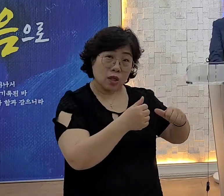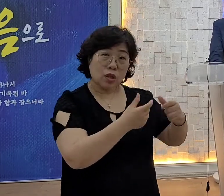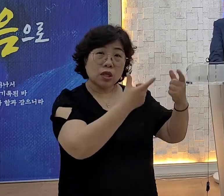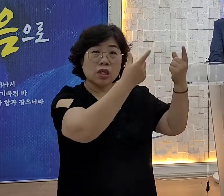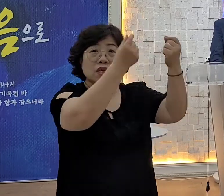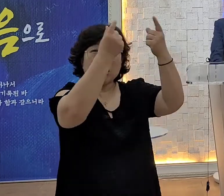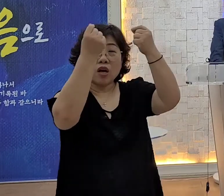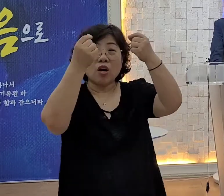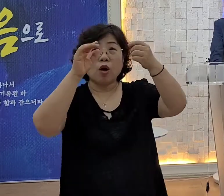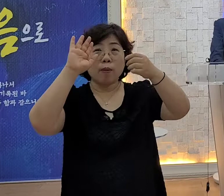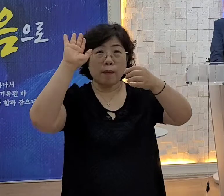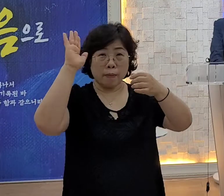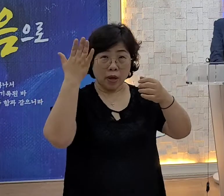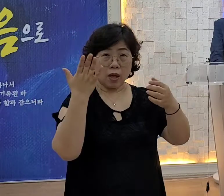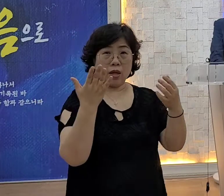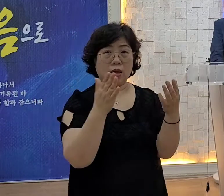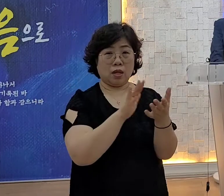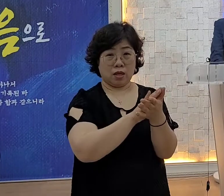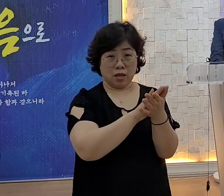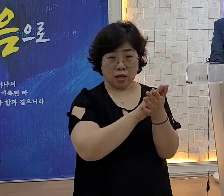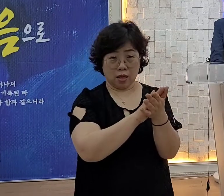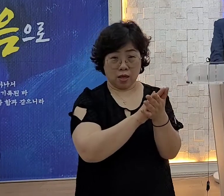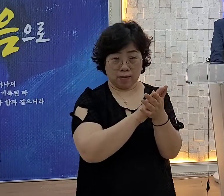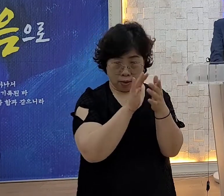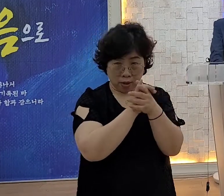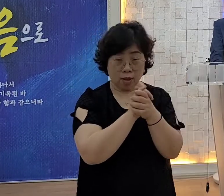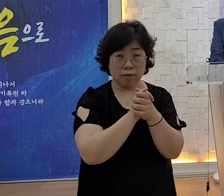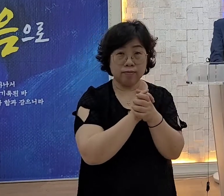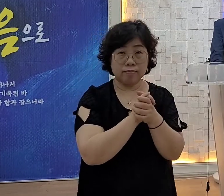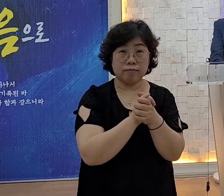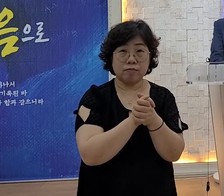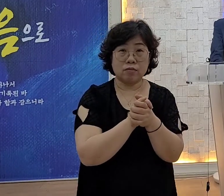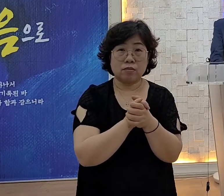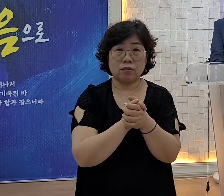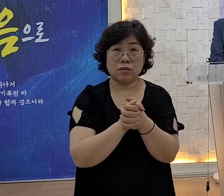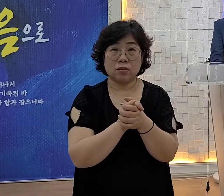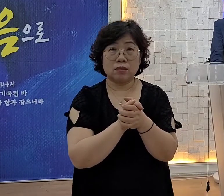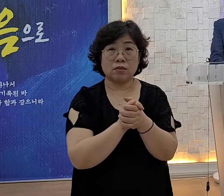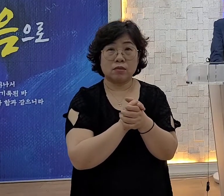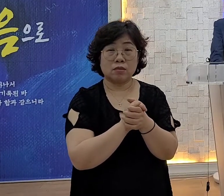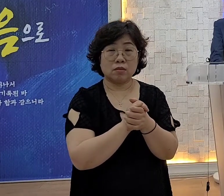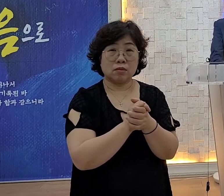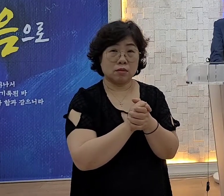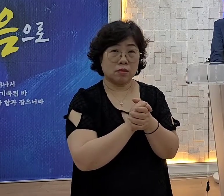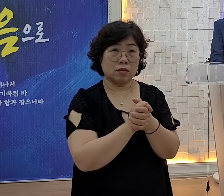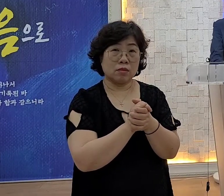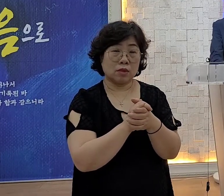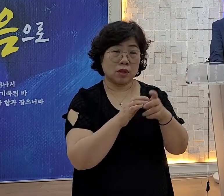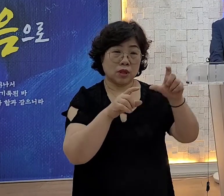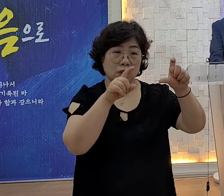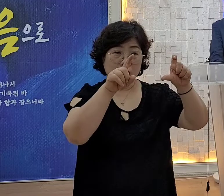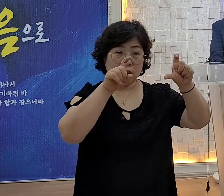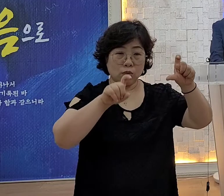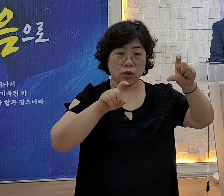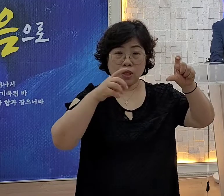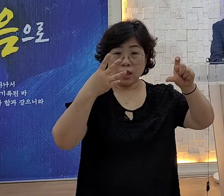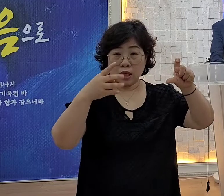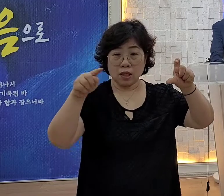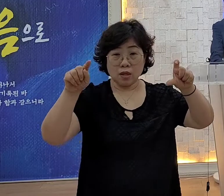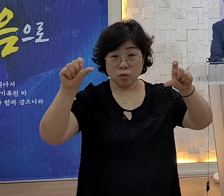내 자손이 이와 같으리라. 아멘. 이게 4절 5절. 하나님께서 그 마음을